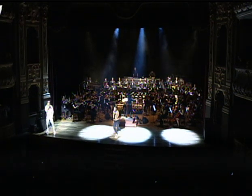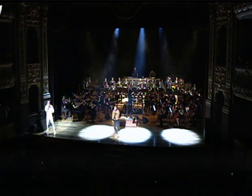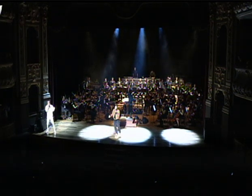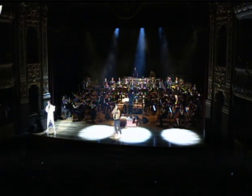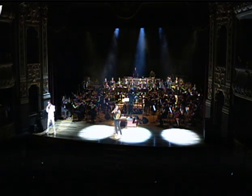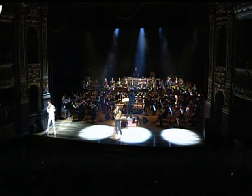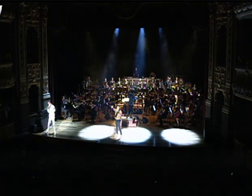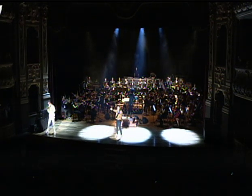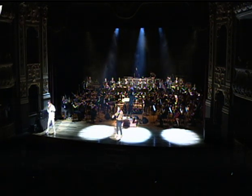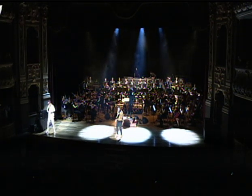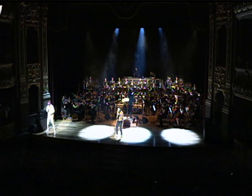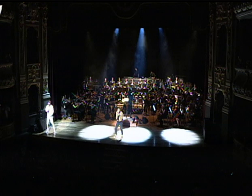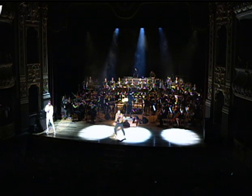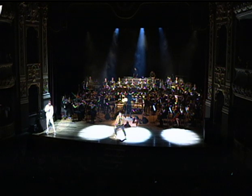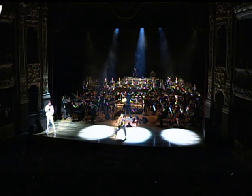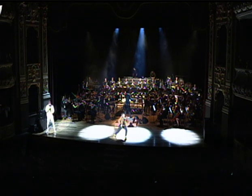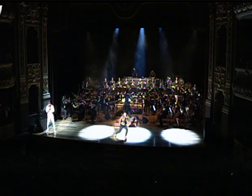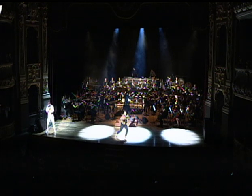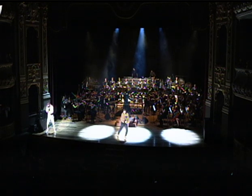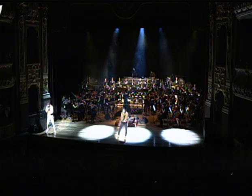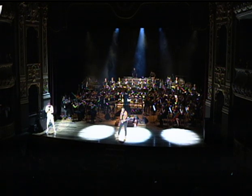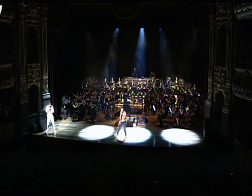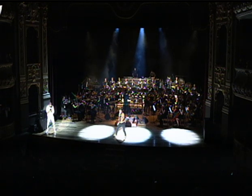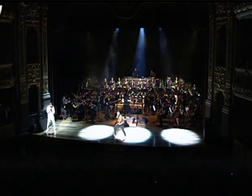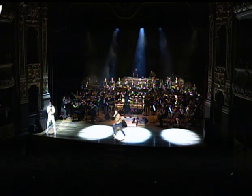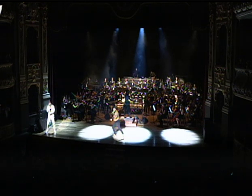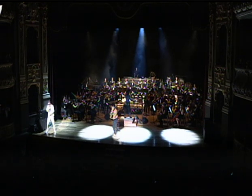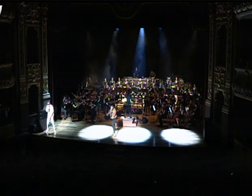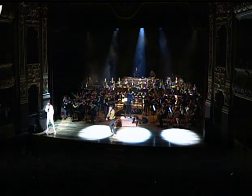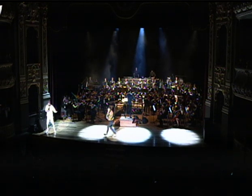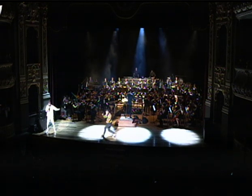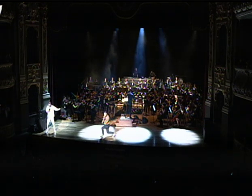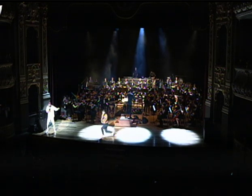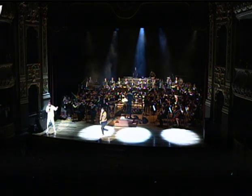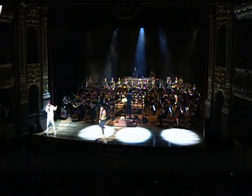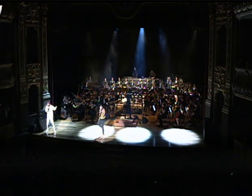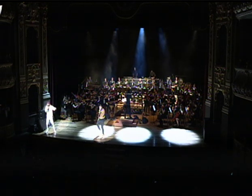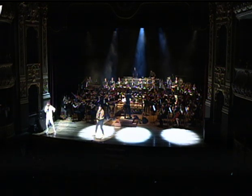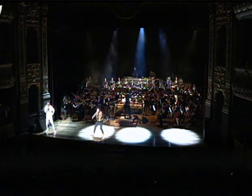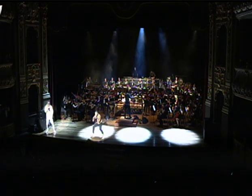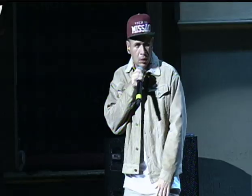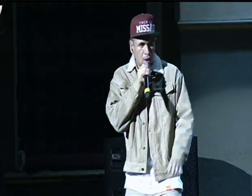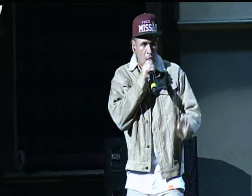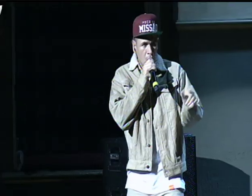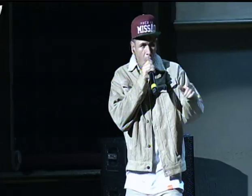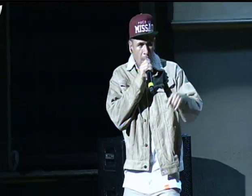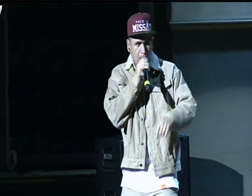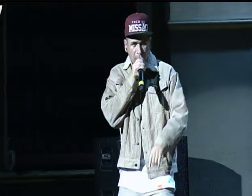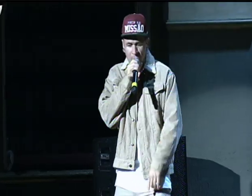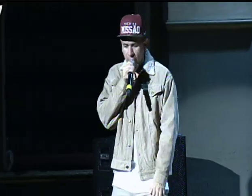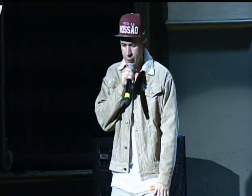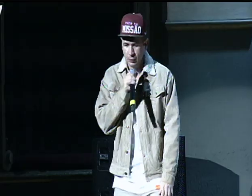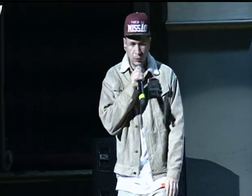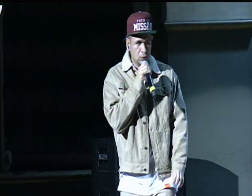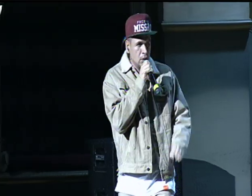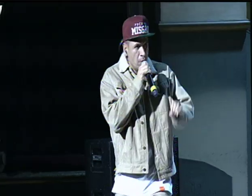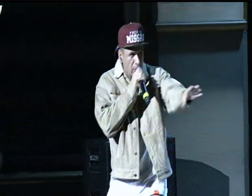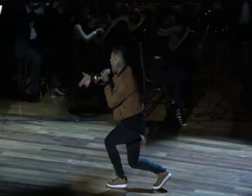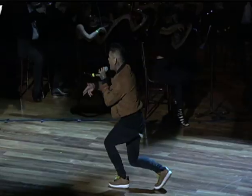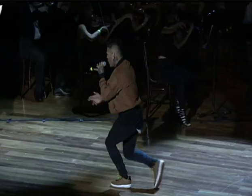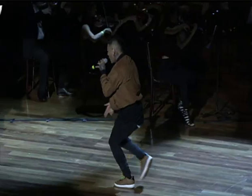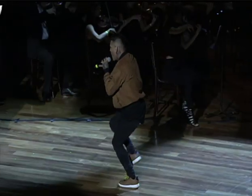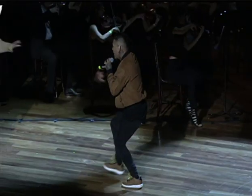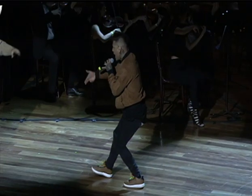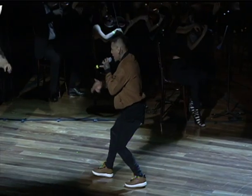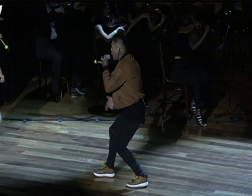el pulso. El jeque, no es jeque así porque sí. Soy un imán pa'l hip hop. ¿Quién me lo va a impedir? Si no